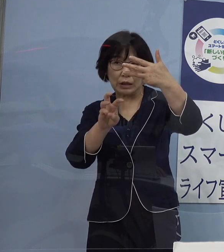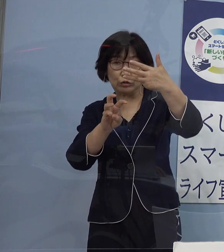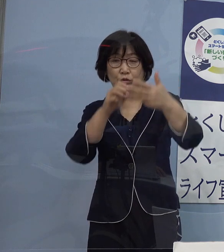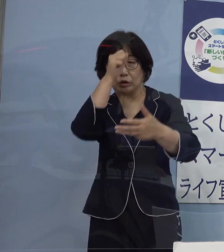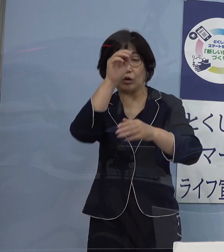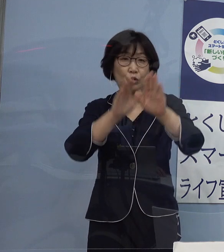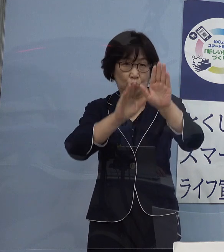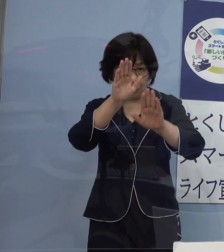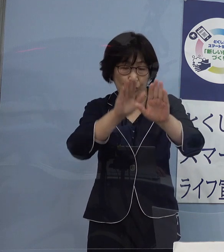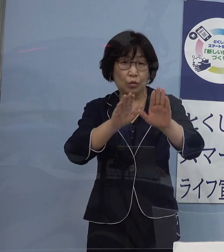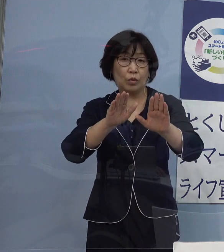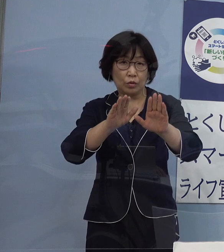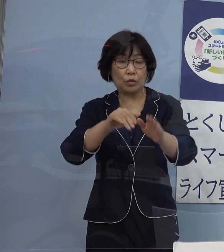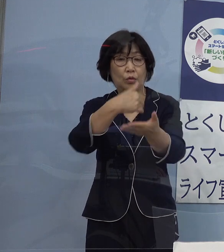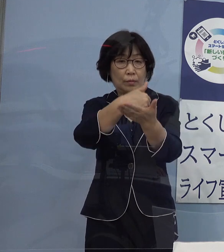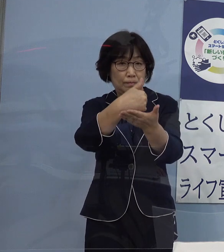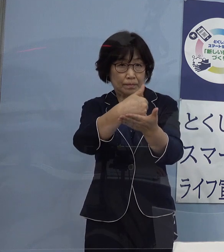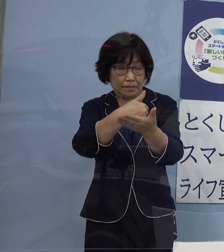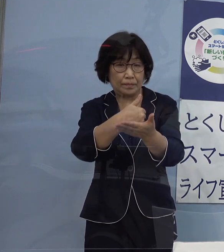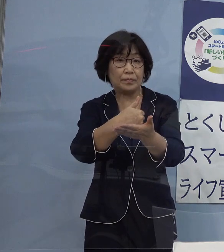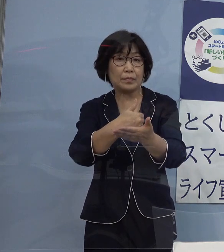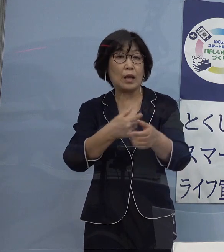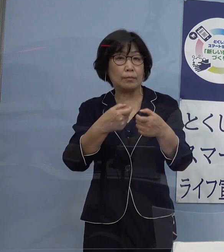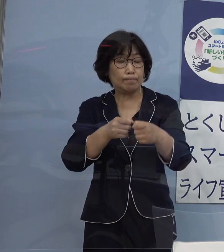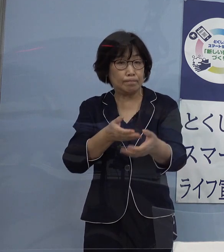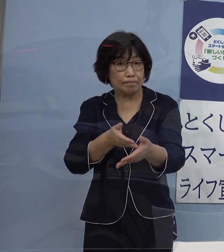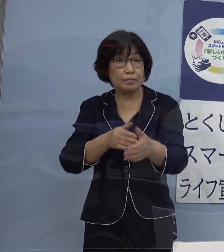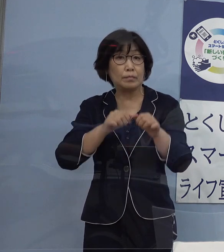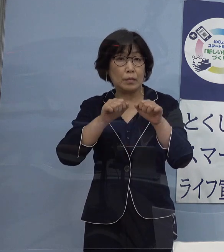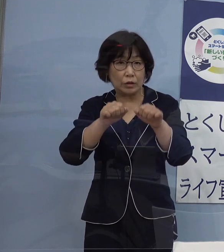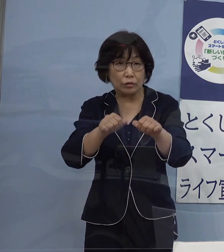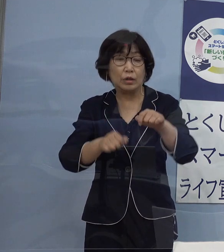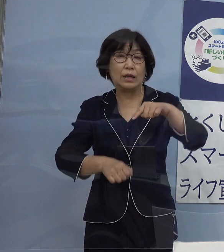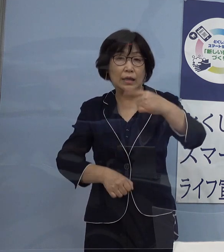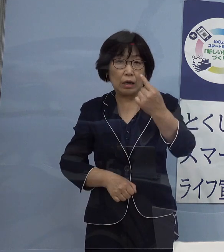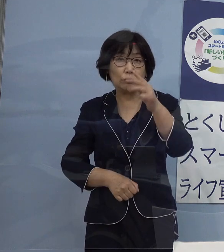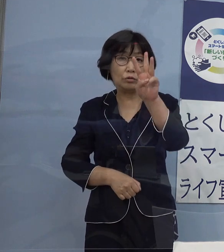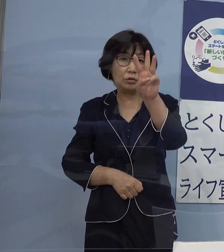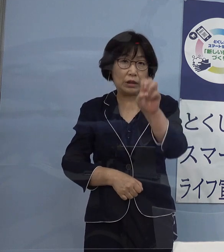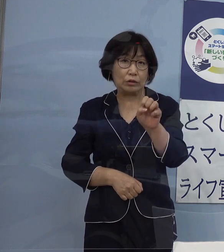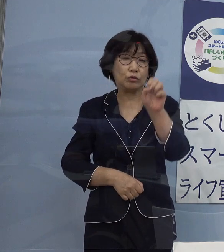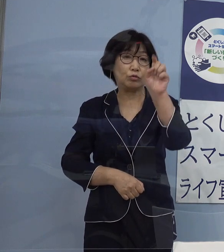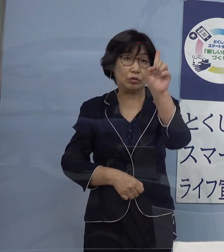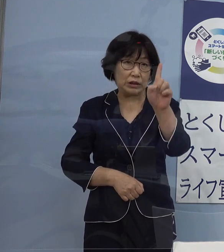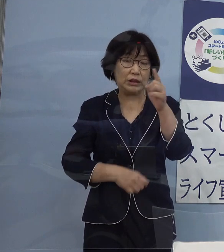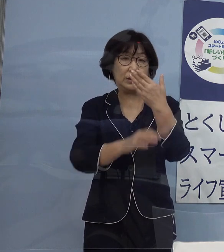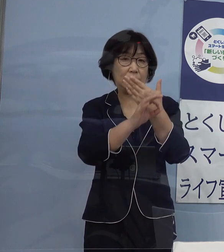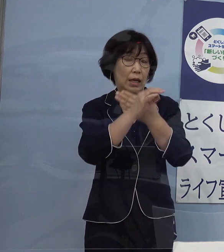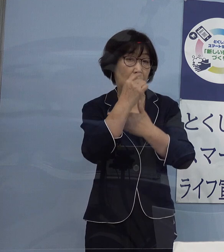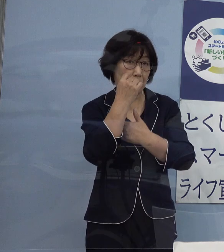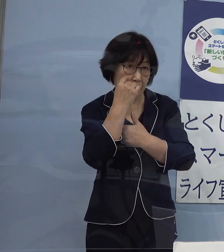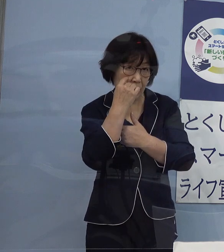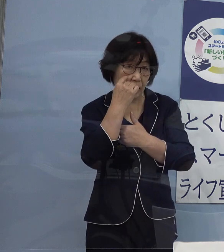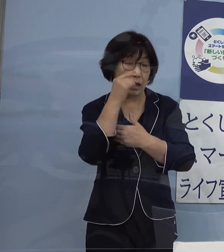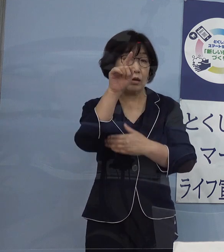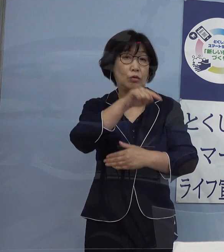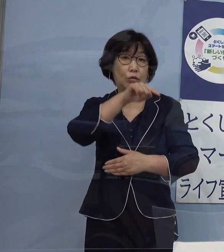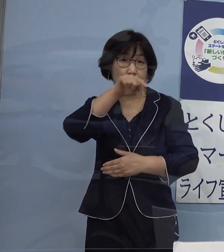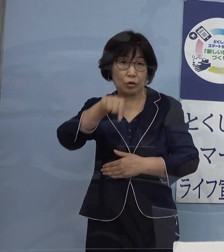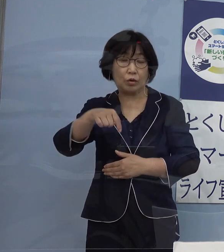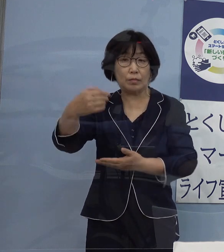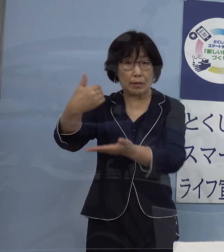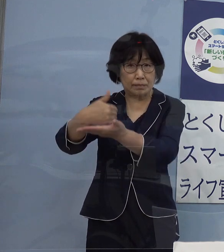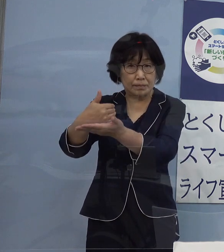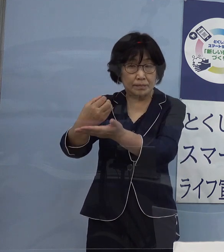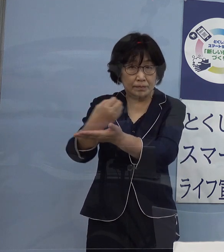はい、少し申し上げていきたいと思います。まず131例目の方についてであります。今お話がありました